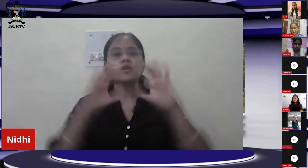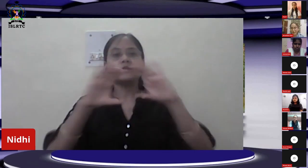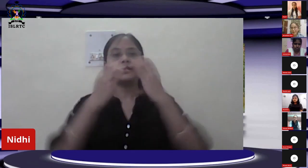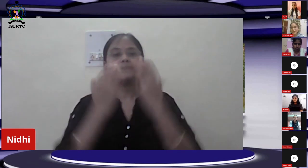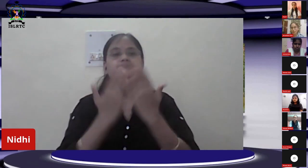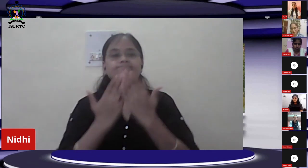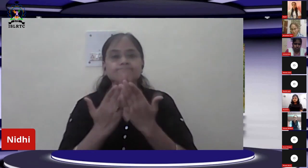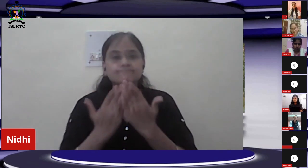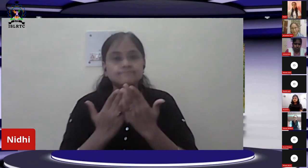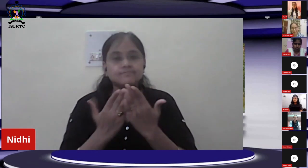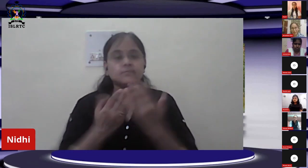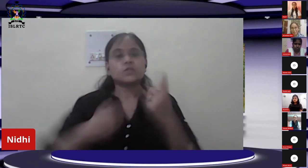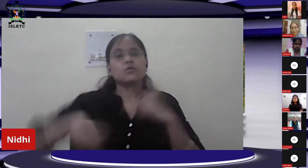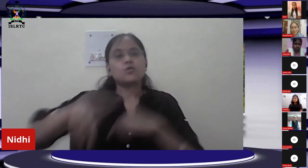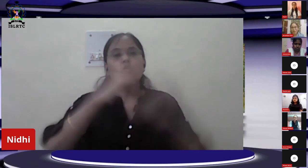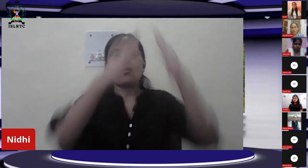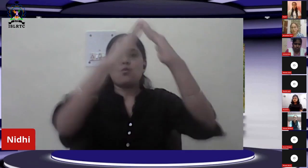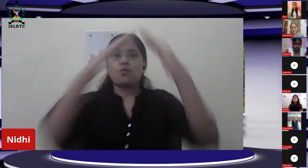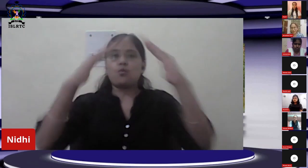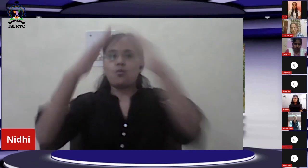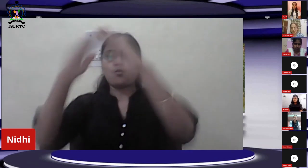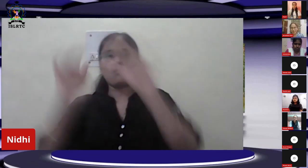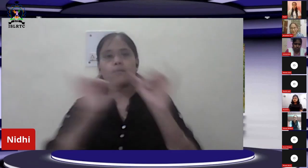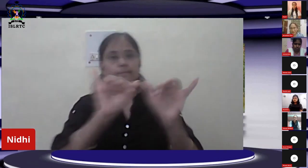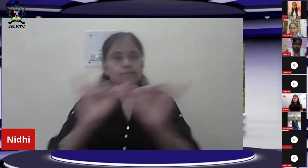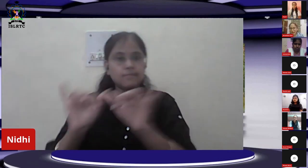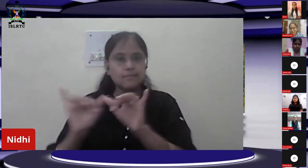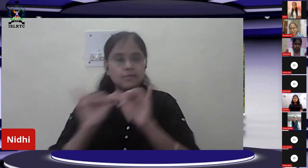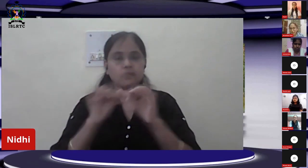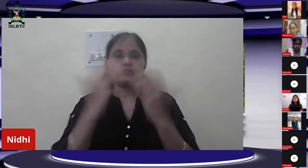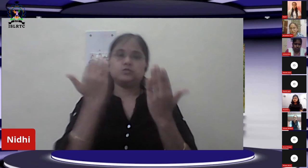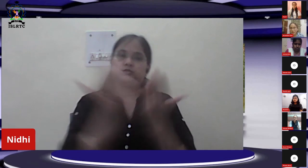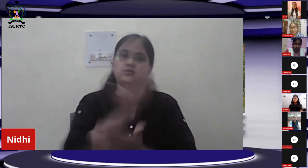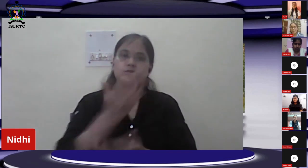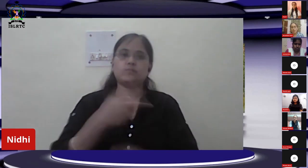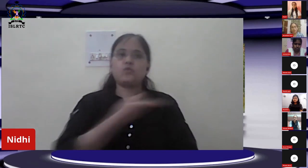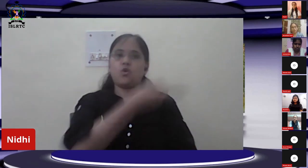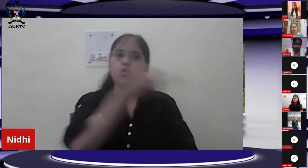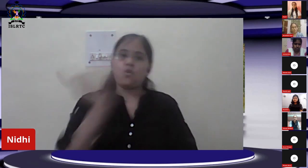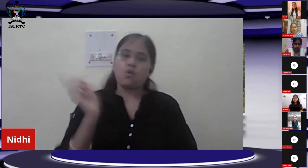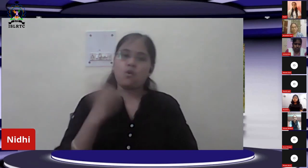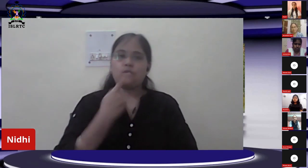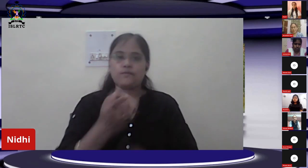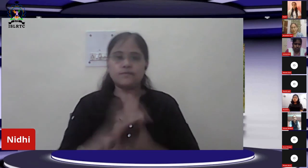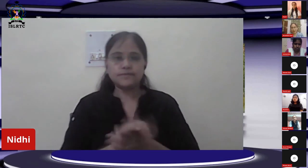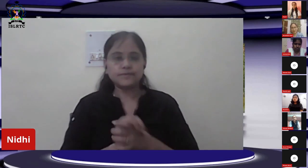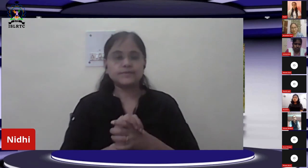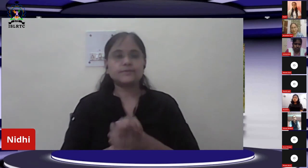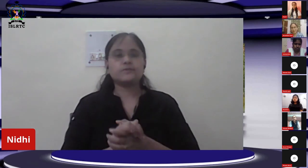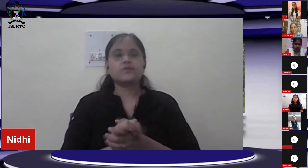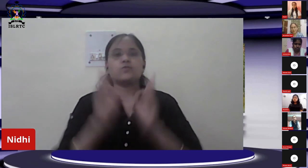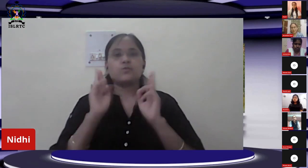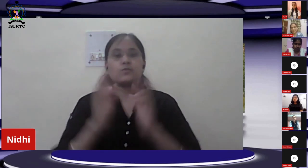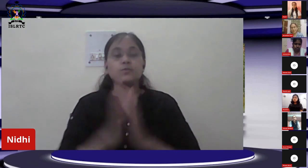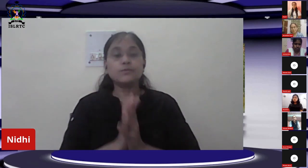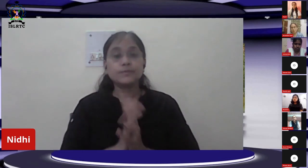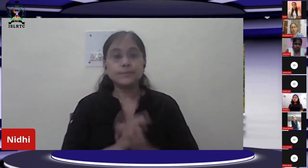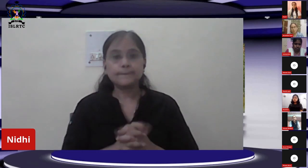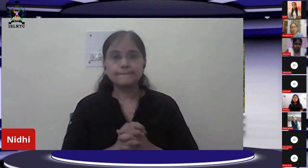पे रहें, सुरक्षित रहें, यही मैं सबके लिए कामना करूंगी। और मैं आज के लिए बहुत